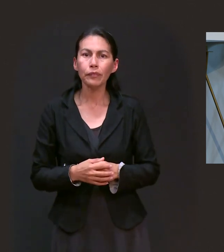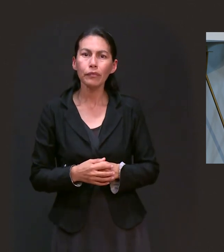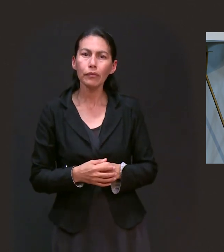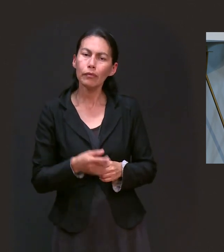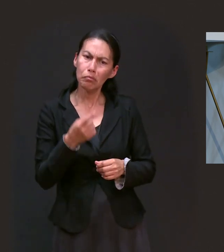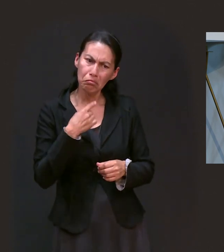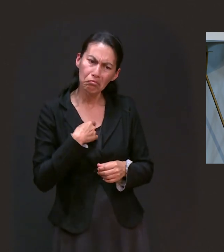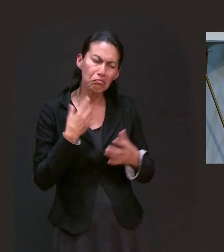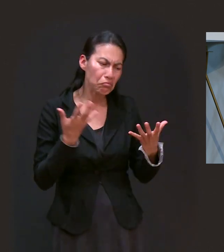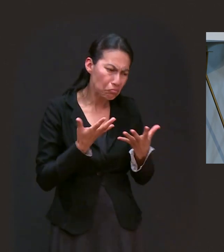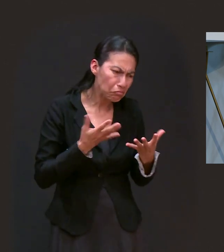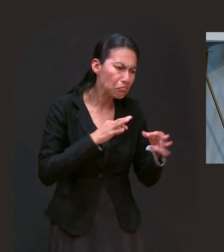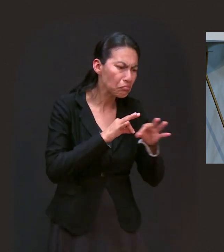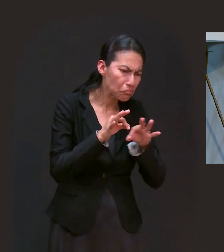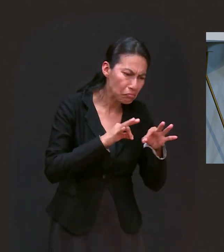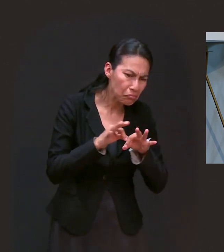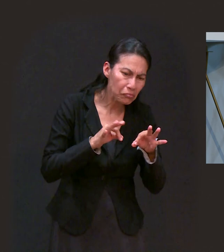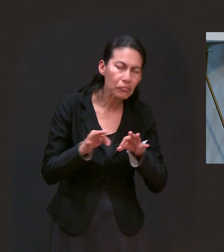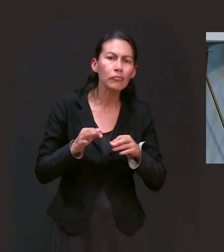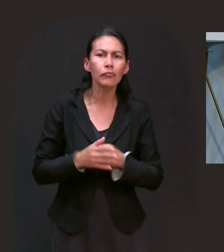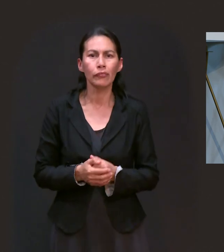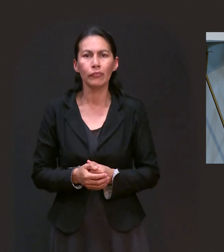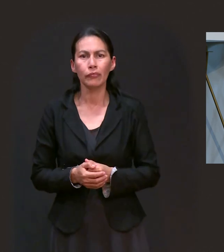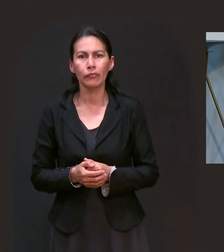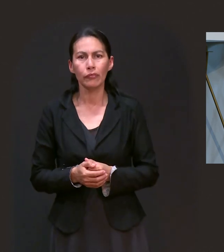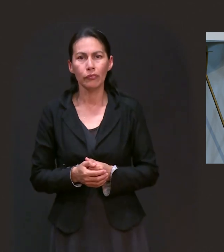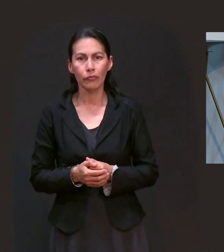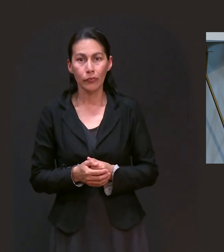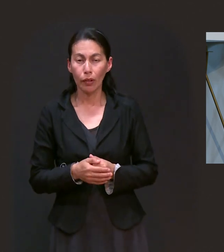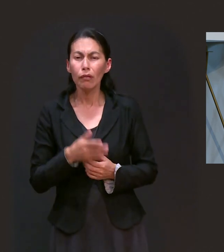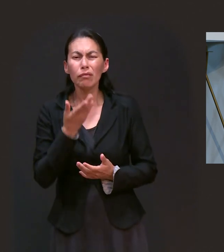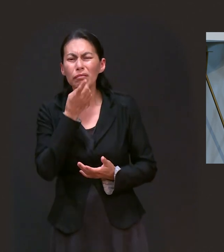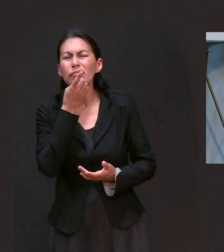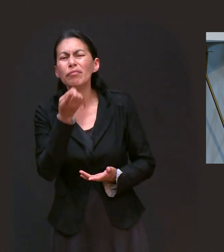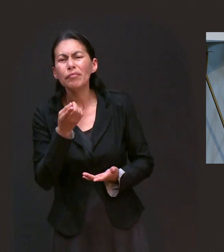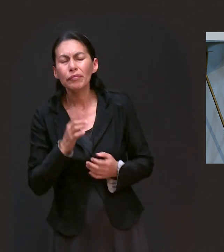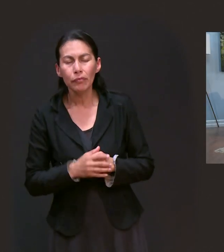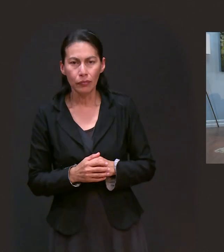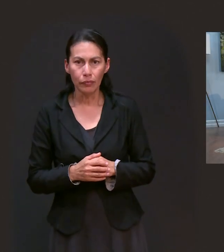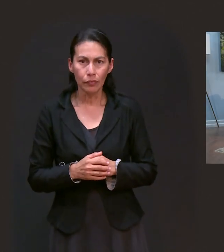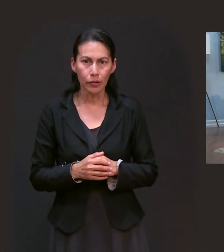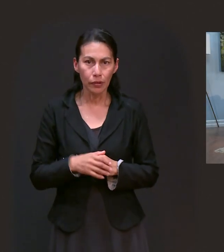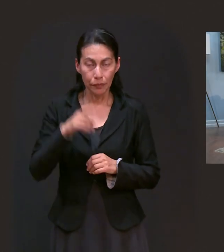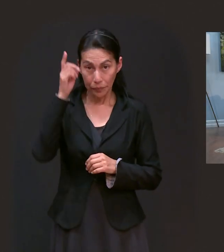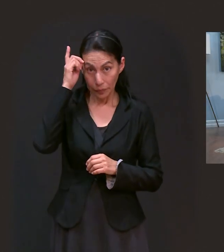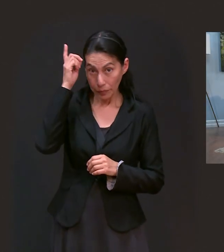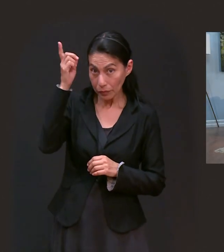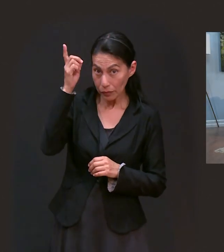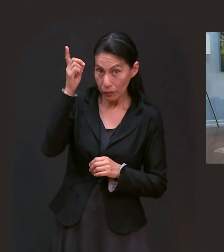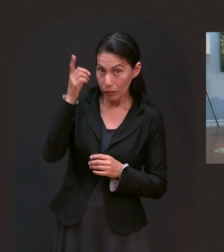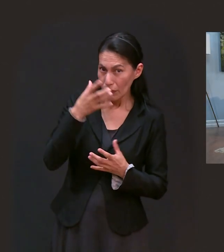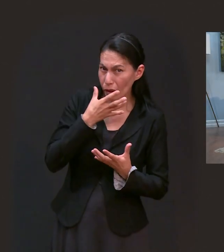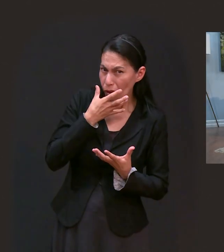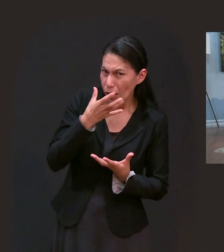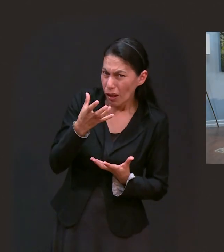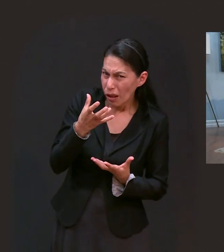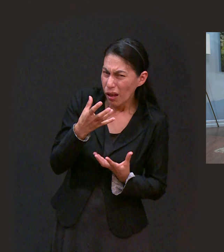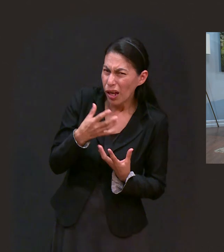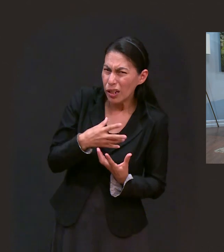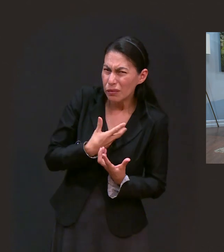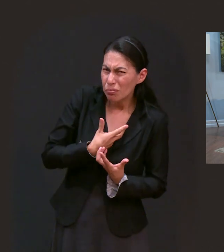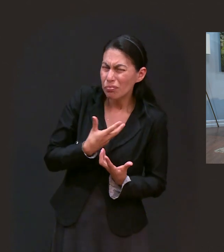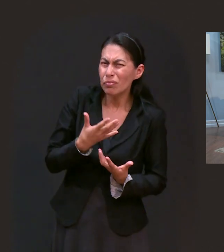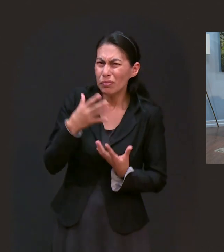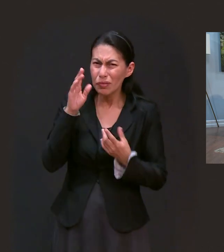pido por un lugar donde pueda elaborar y ser de utilidad para él que le diríamos dios puede